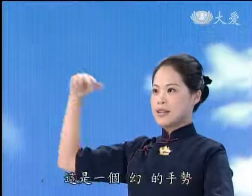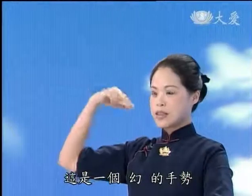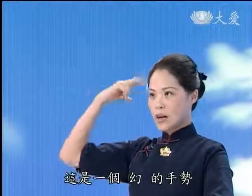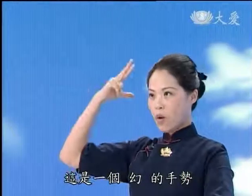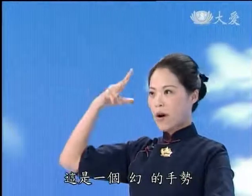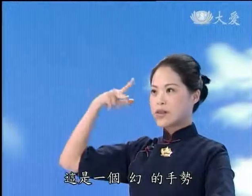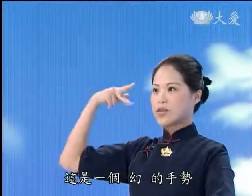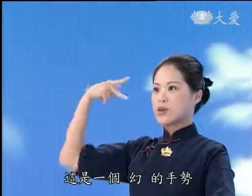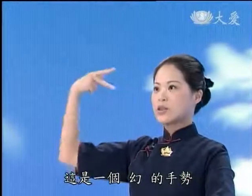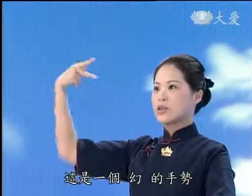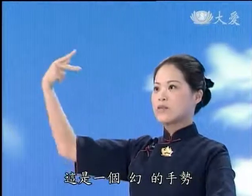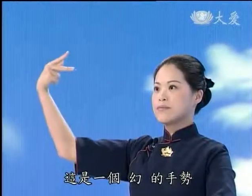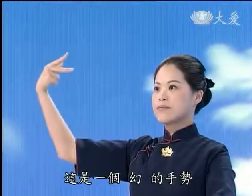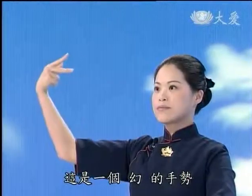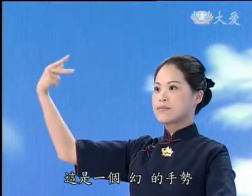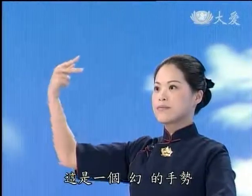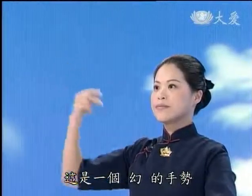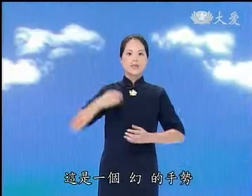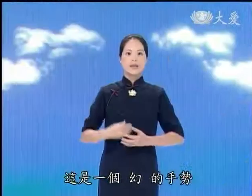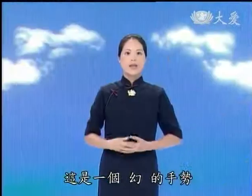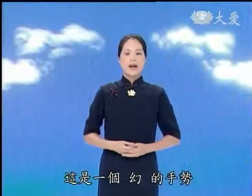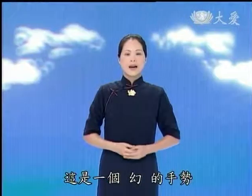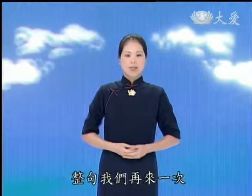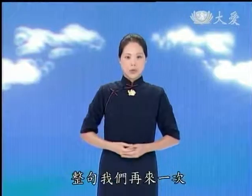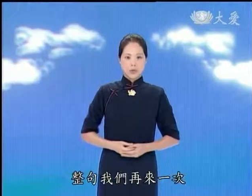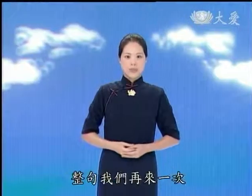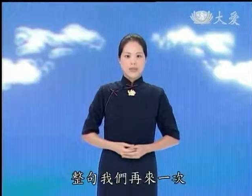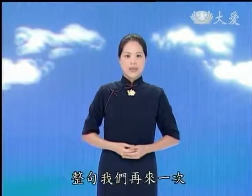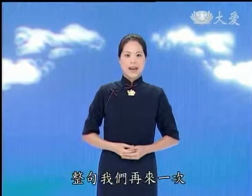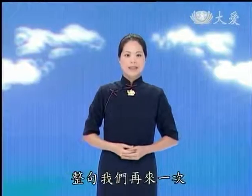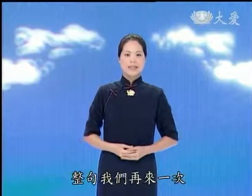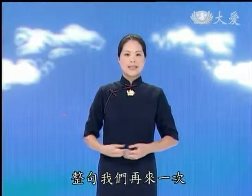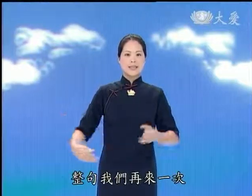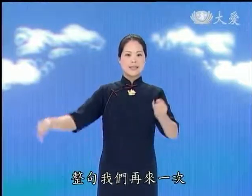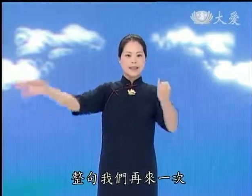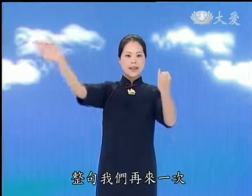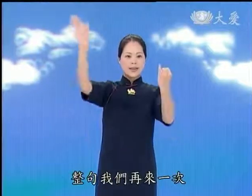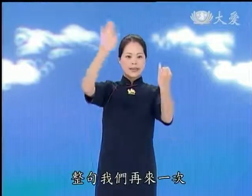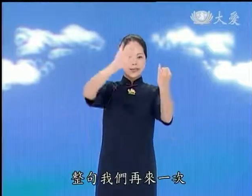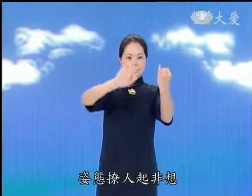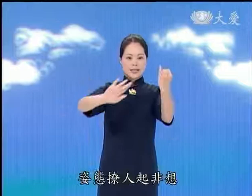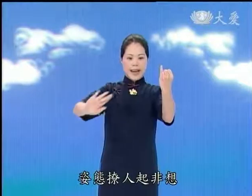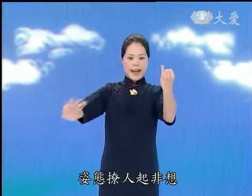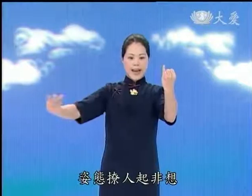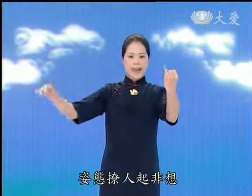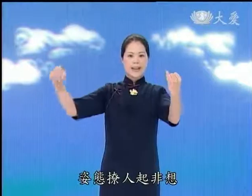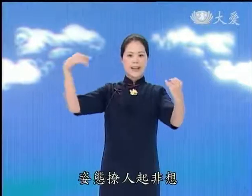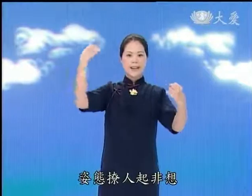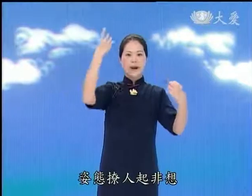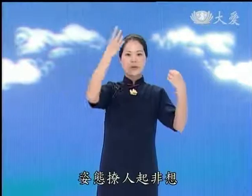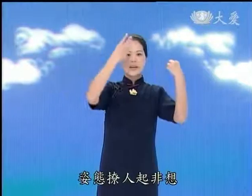是一个换的手势。整句我们再来一次，姿态撩